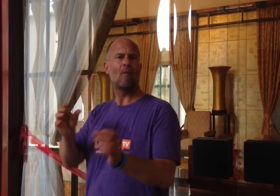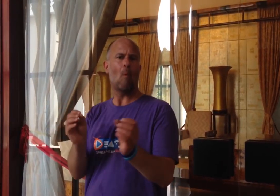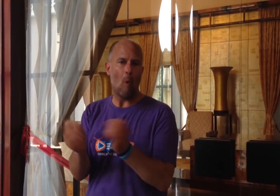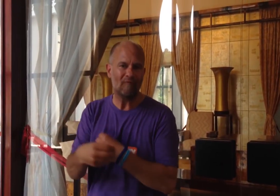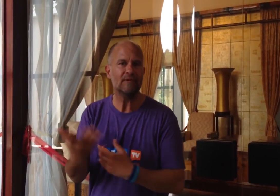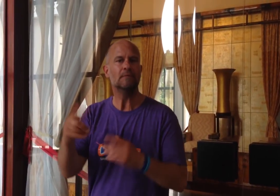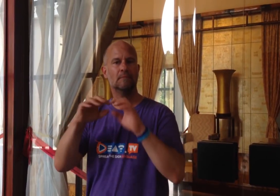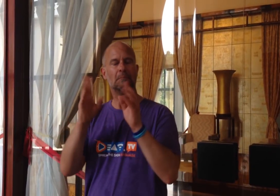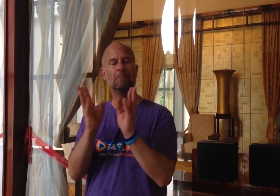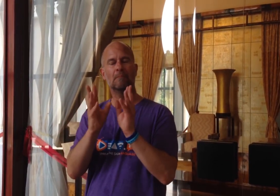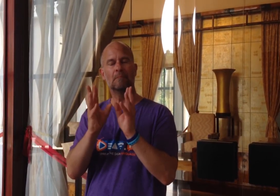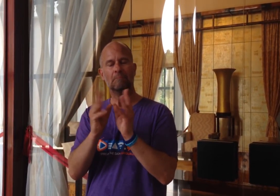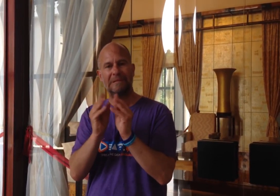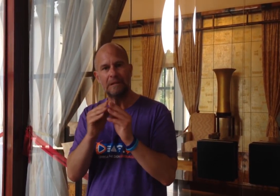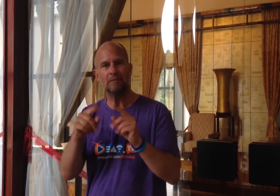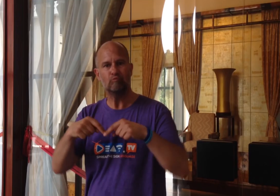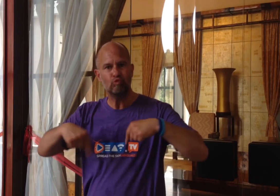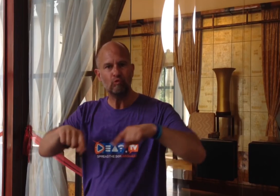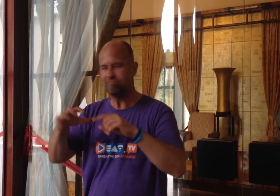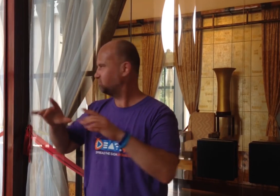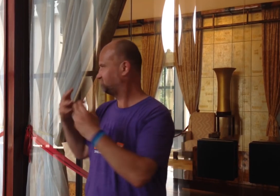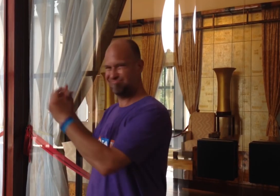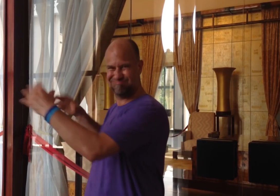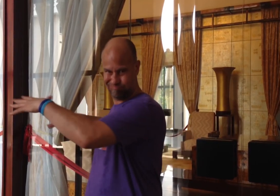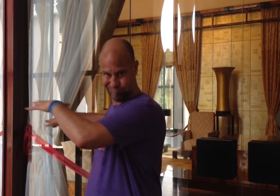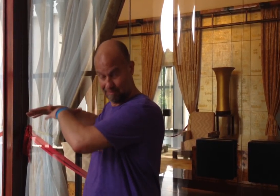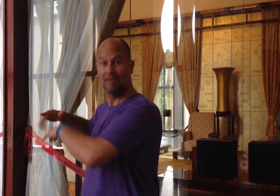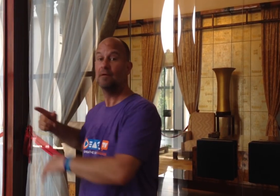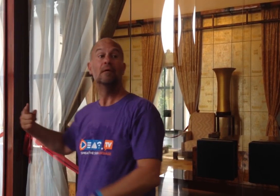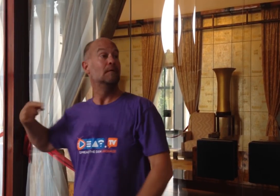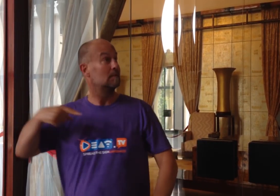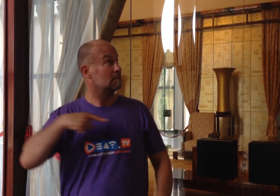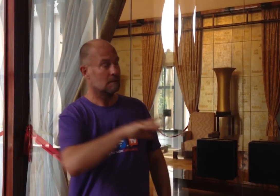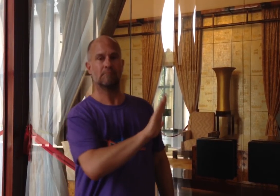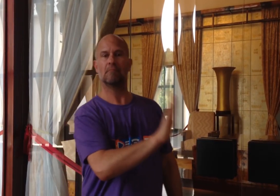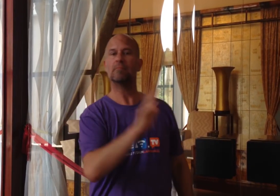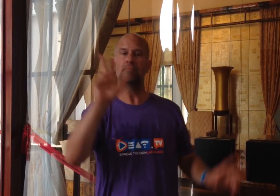Hier sind alle Büros und Konferenzräume. Die andere Hälfte des Palastes waren die Privaträume.